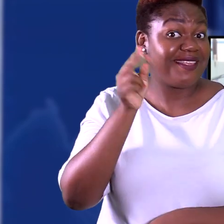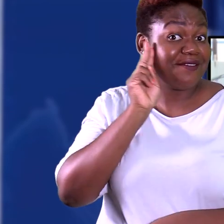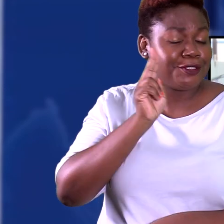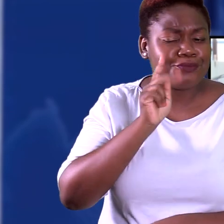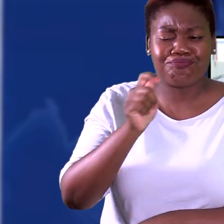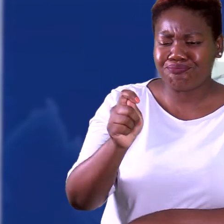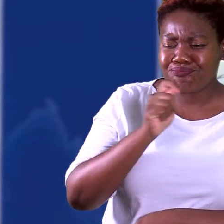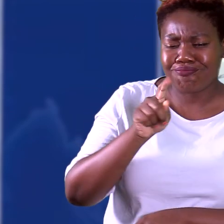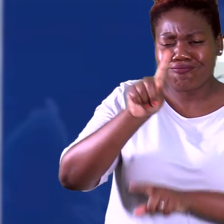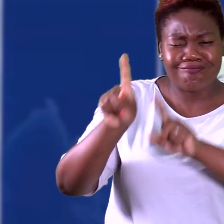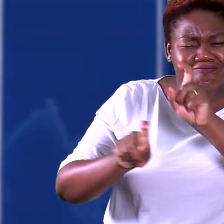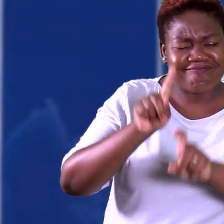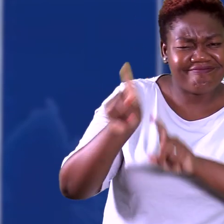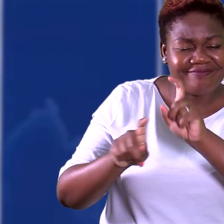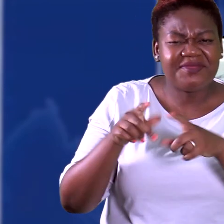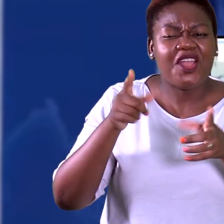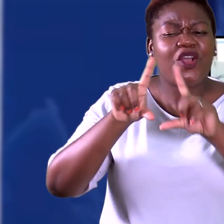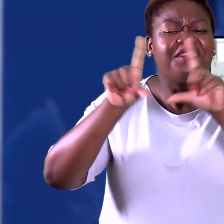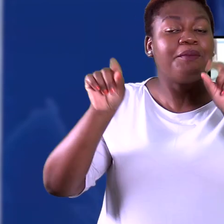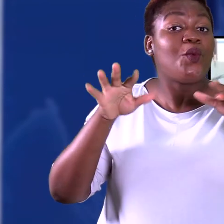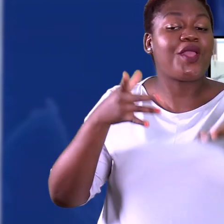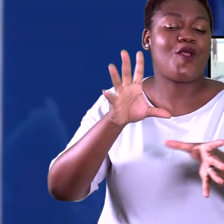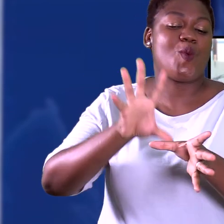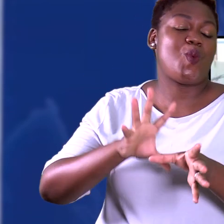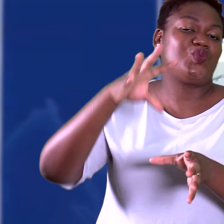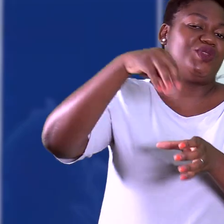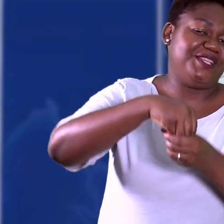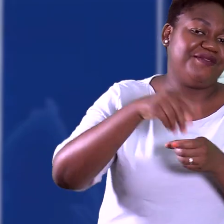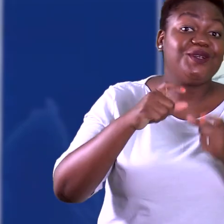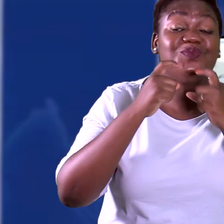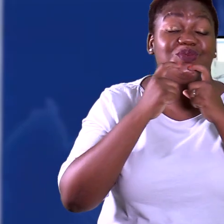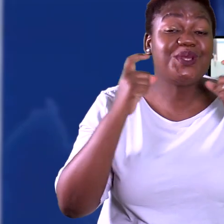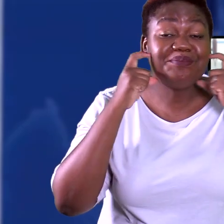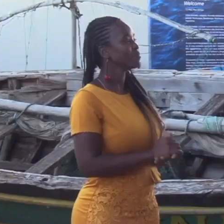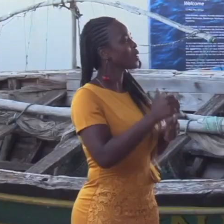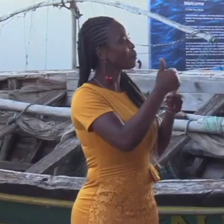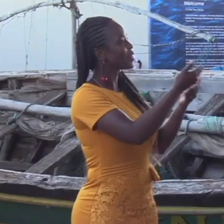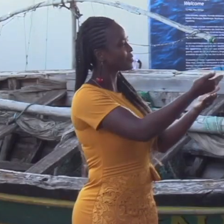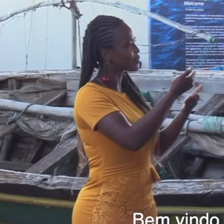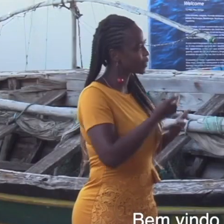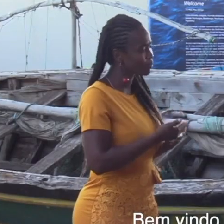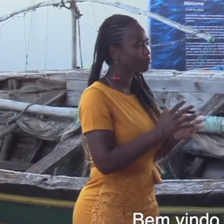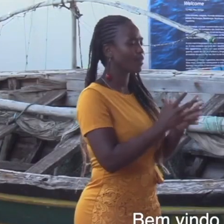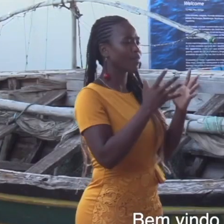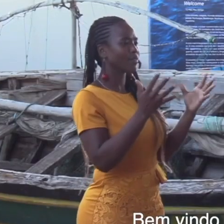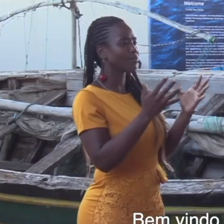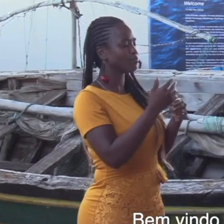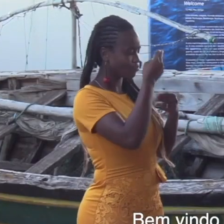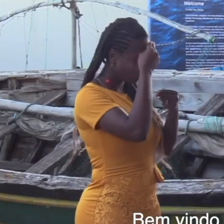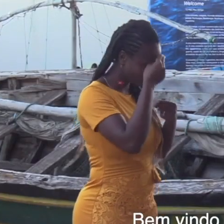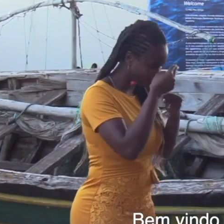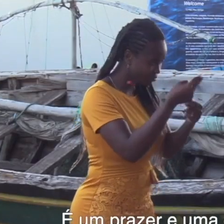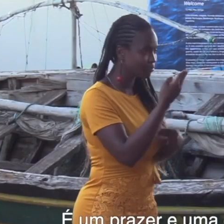Desenvolvimento daquele país para compreender os esforços para uma inclusão efetiva. Bem-vindo a